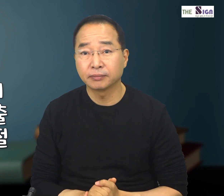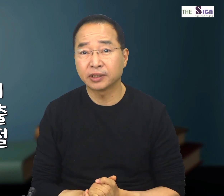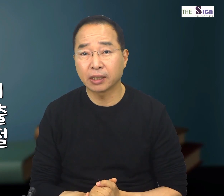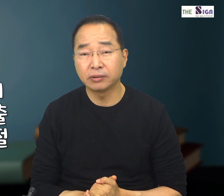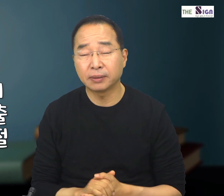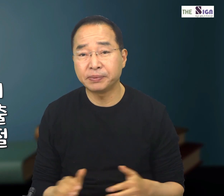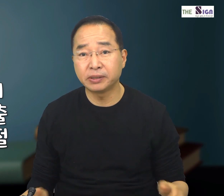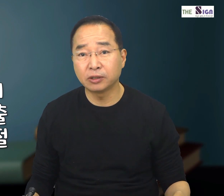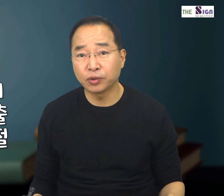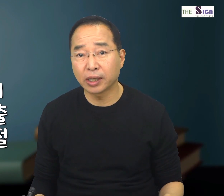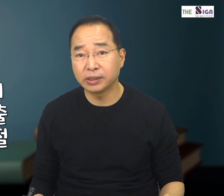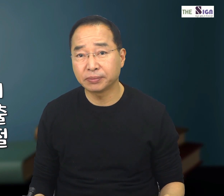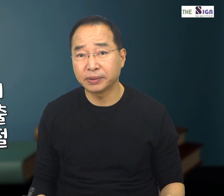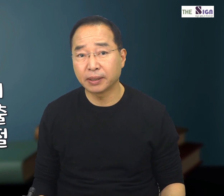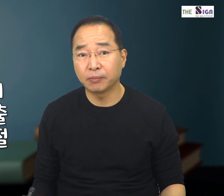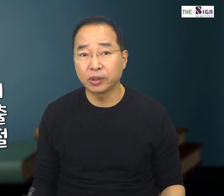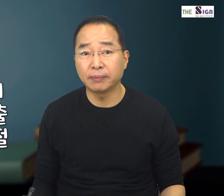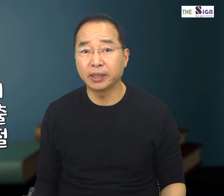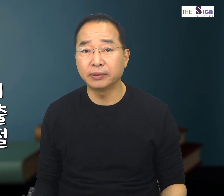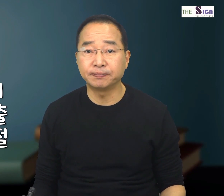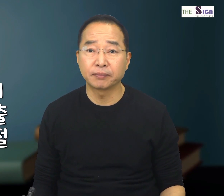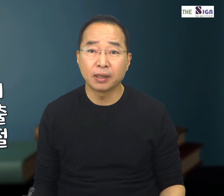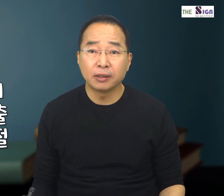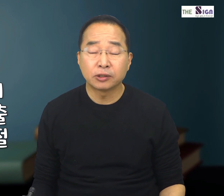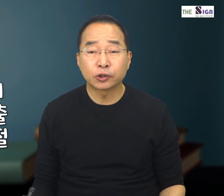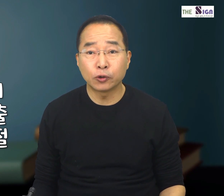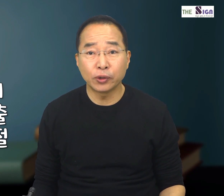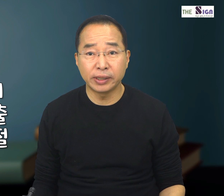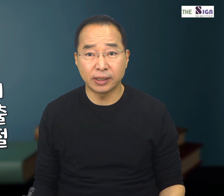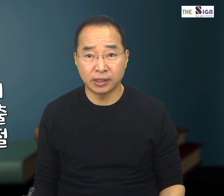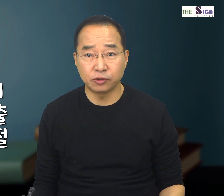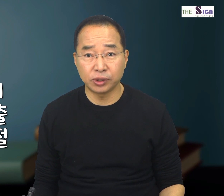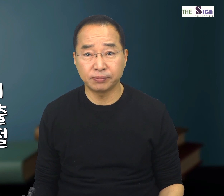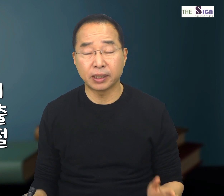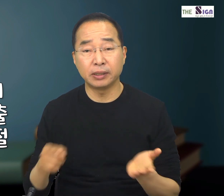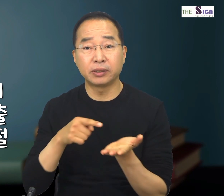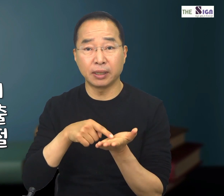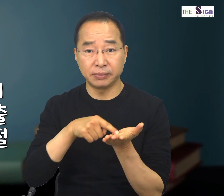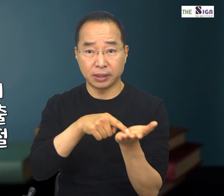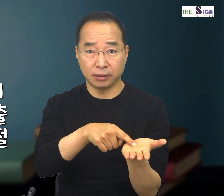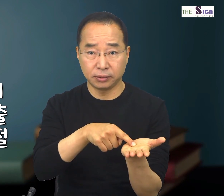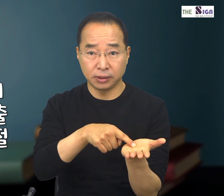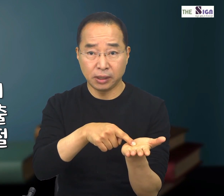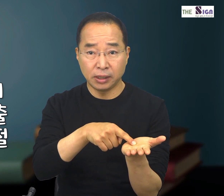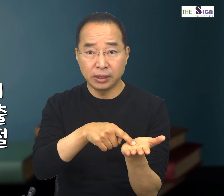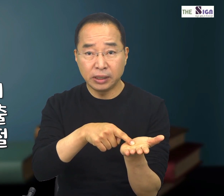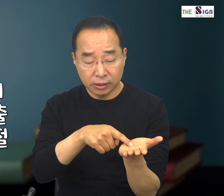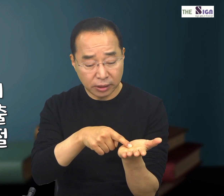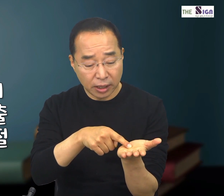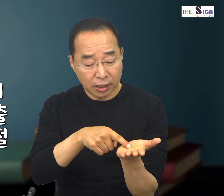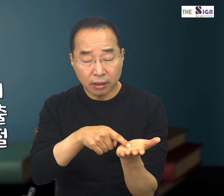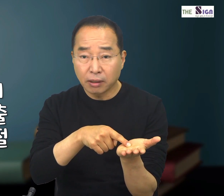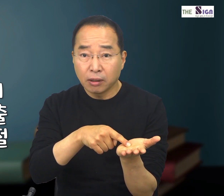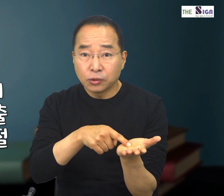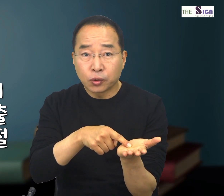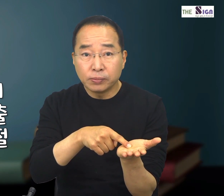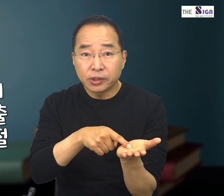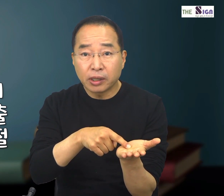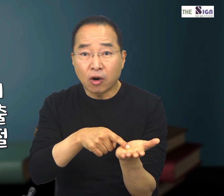자, 그런데 비슷한 수화가 있습니다. 뭐냐면 서류에 대한 제출입니다. 이렇게 합니다. 이때 조금 전에